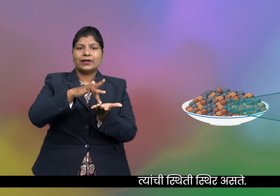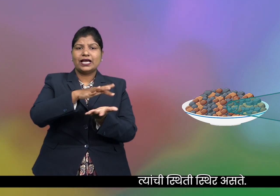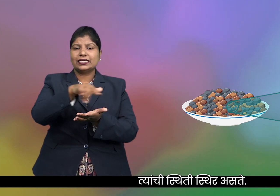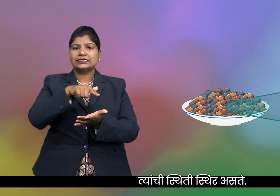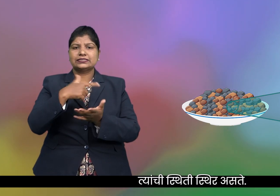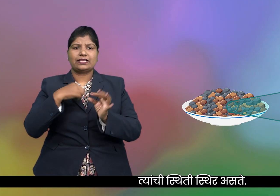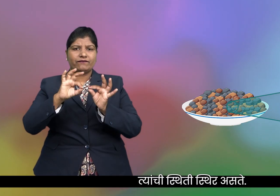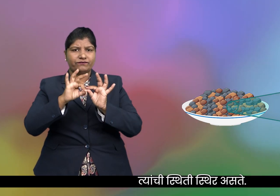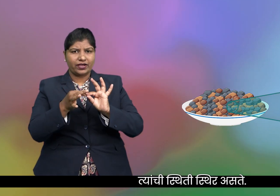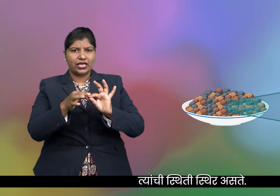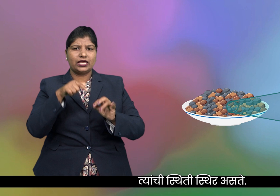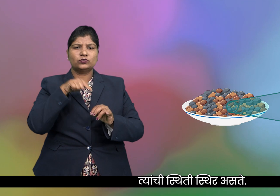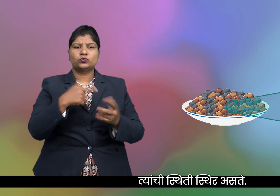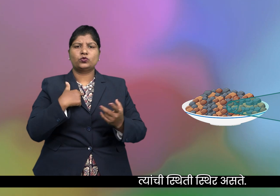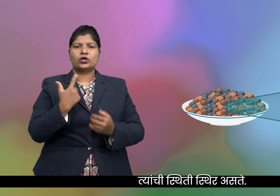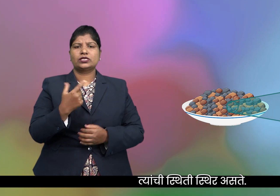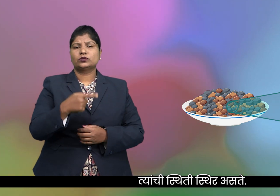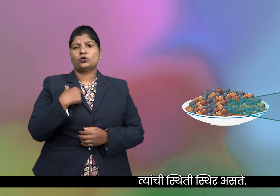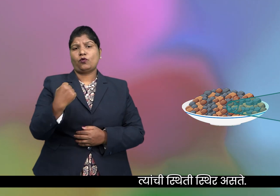त्यांची स्थिती स्थिर असते.